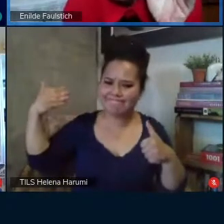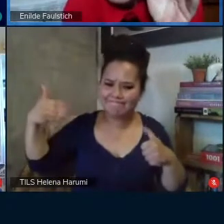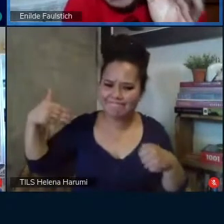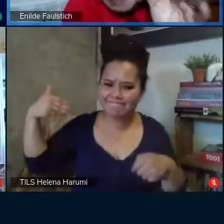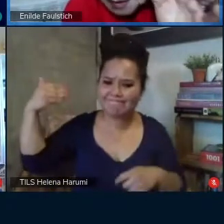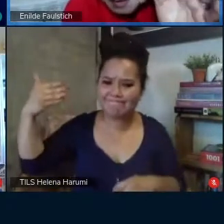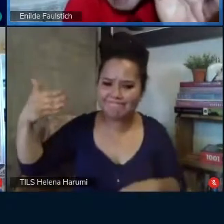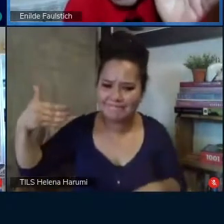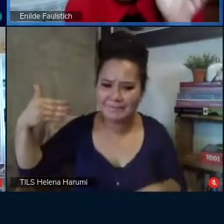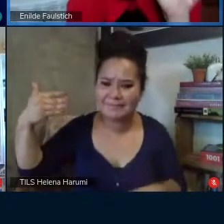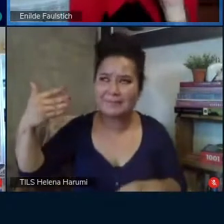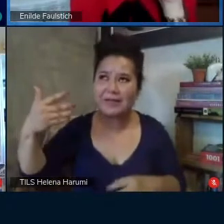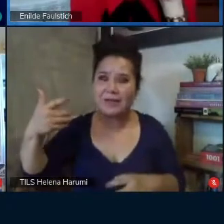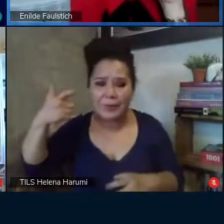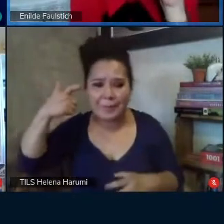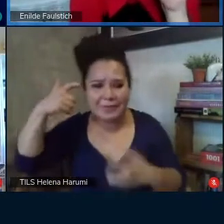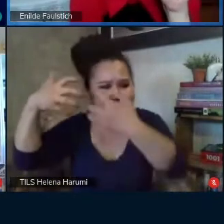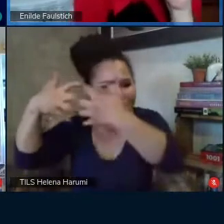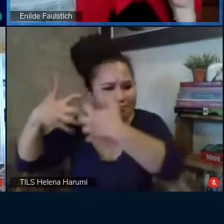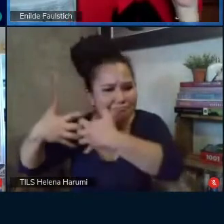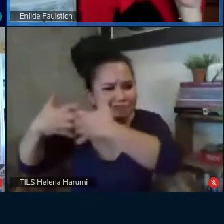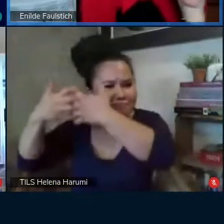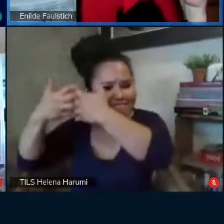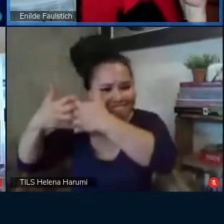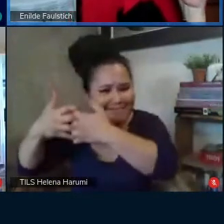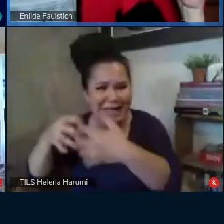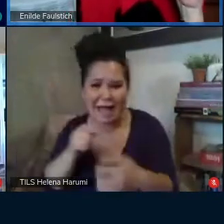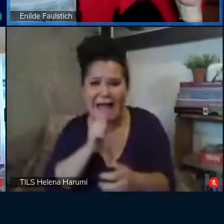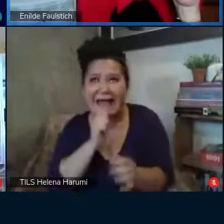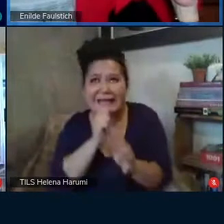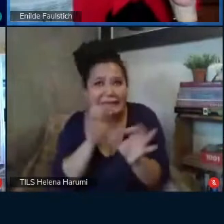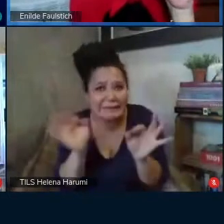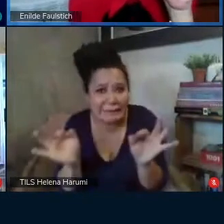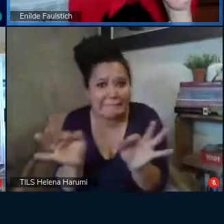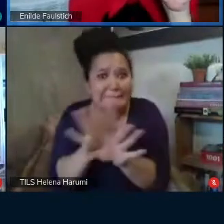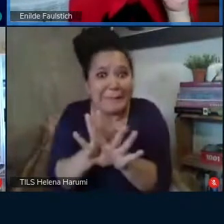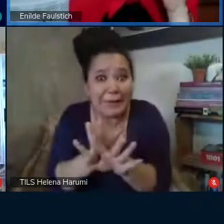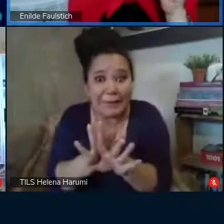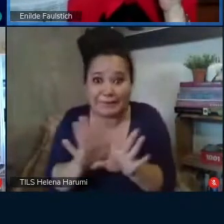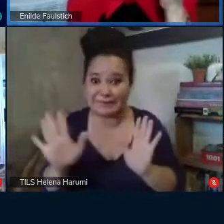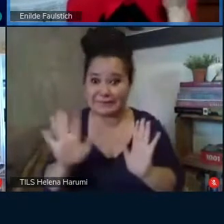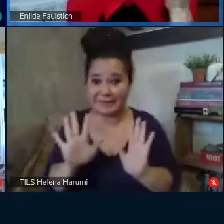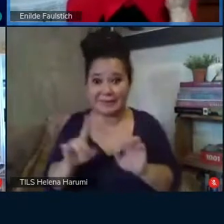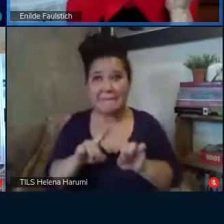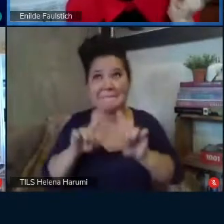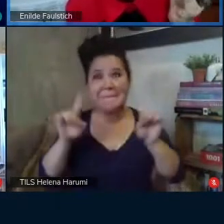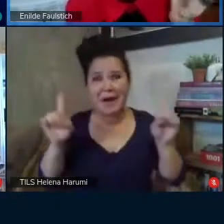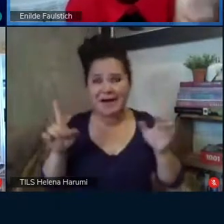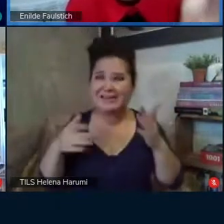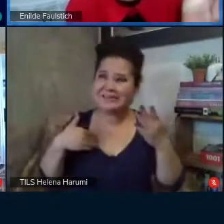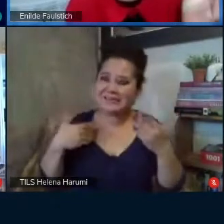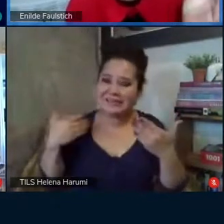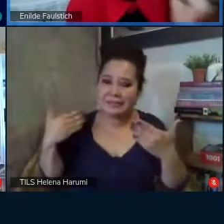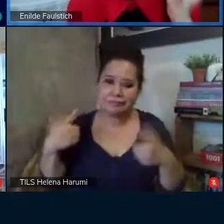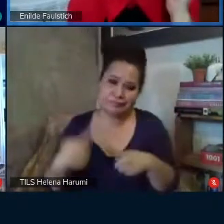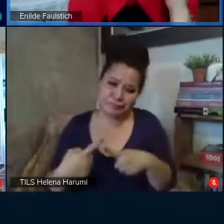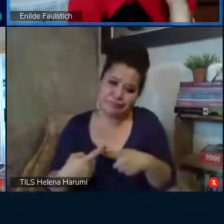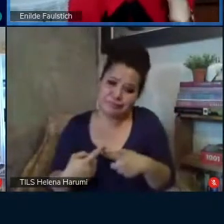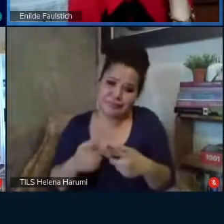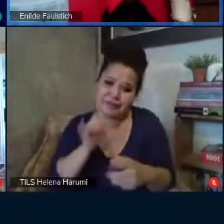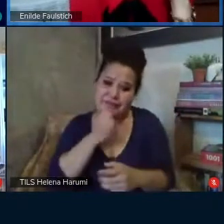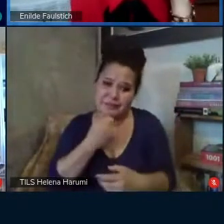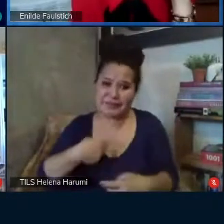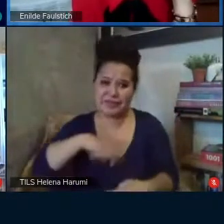amadurecendo, ainda está mais para verde que para maduro, porque nós estamos nos encontrando pessoalmente,